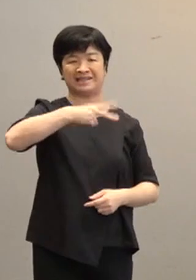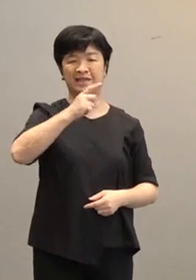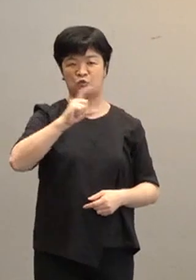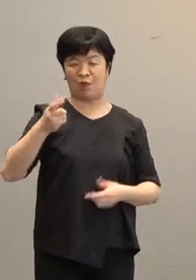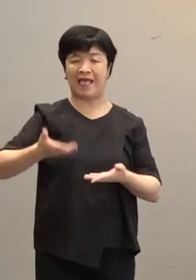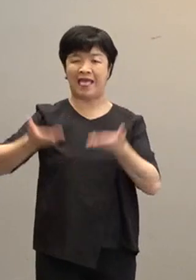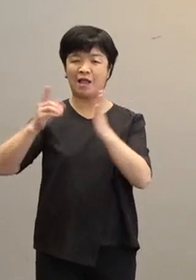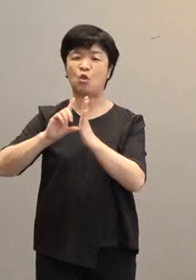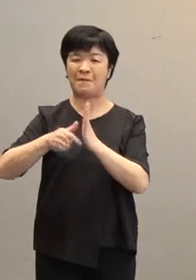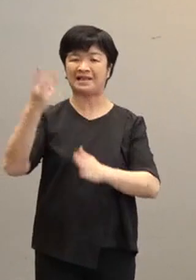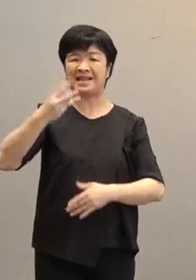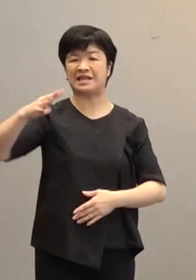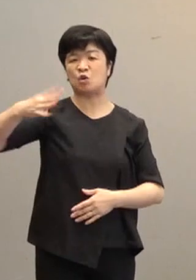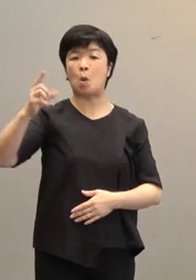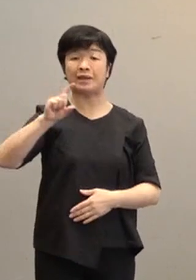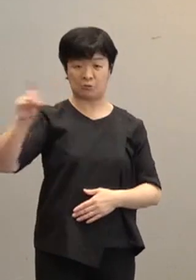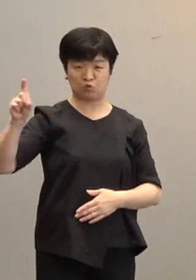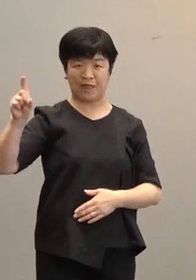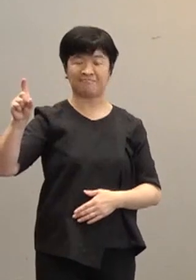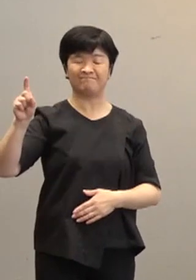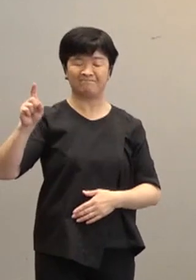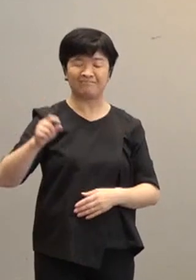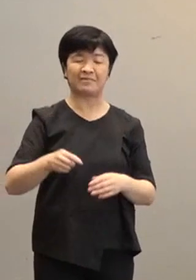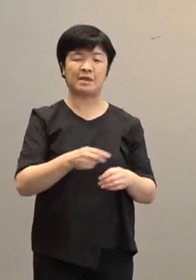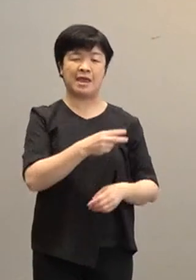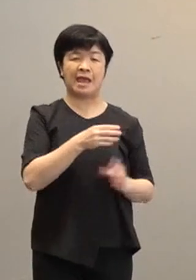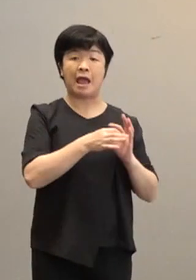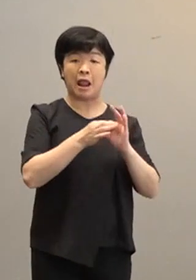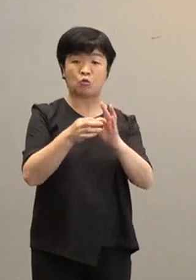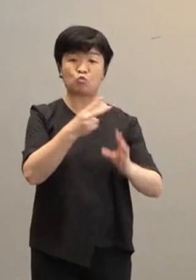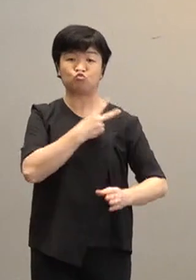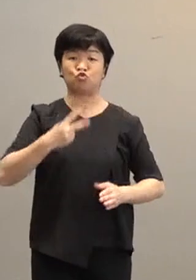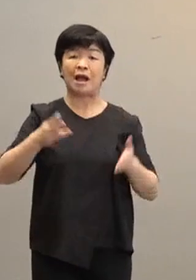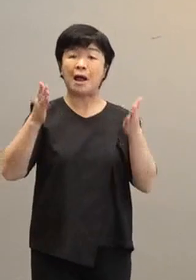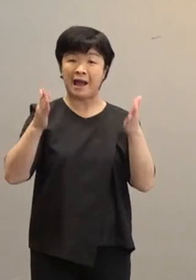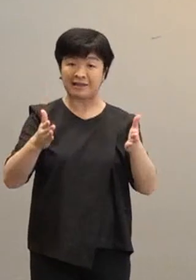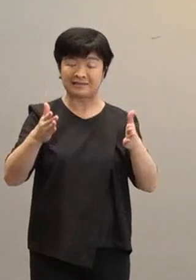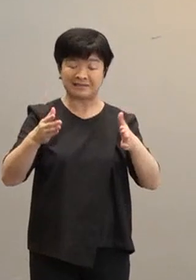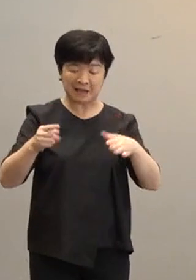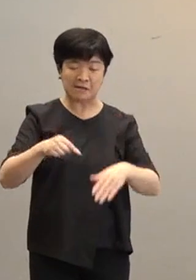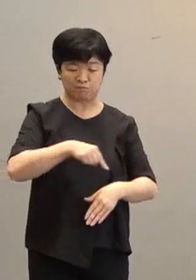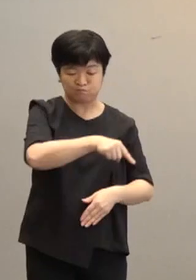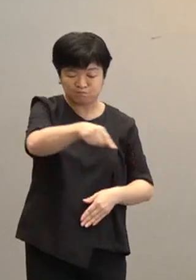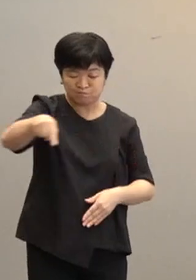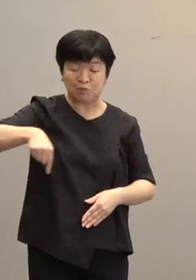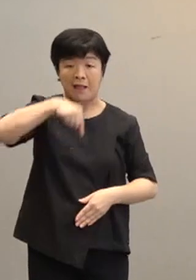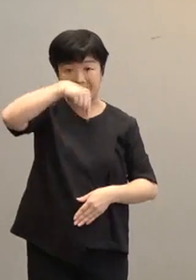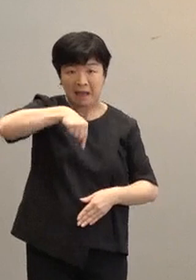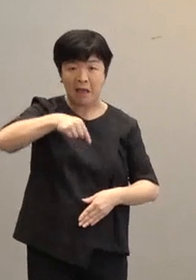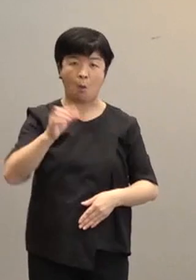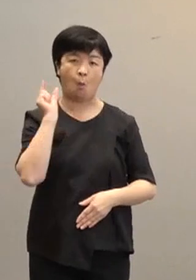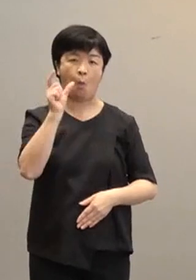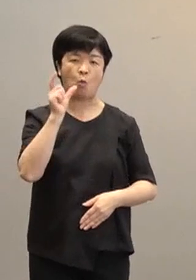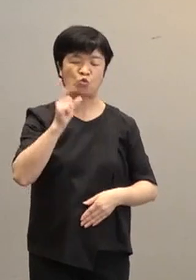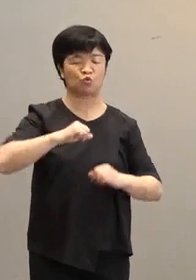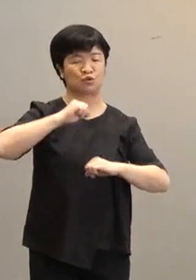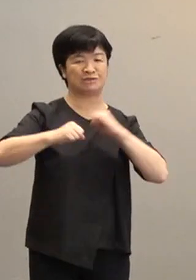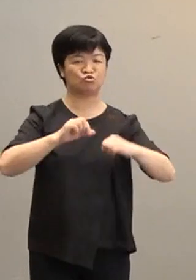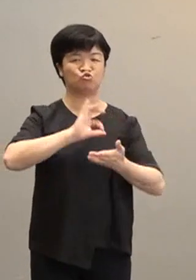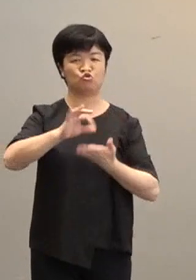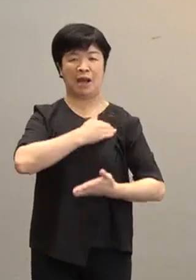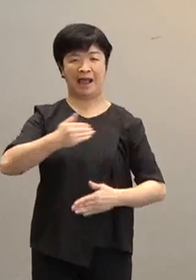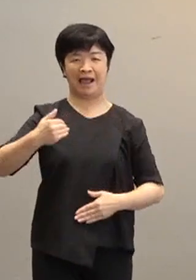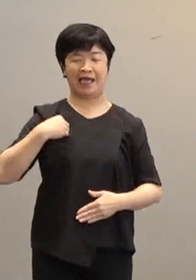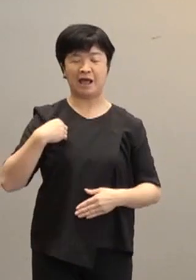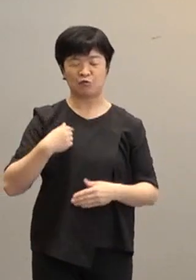自動車等で3400円で、連続する2日間周遊エリア内の高速道路が乗り降り自由となるお得な割引制